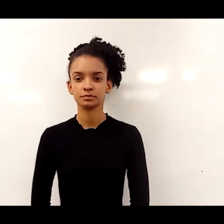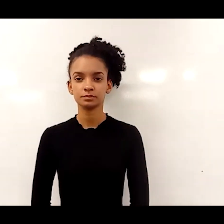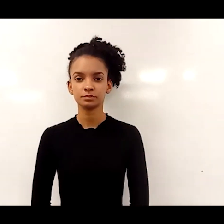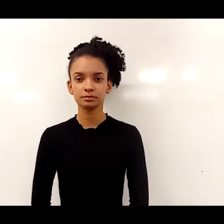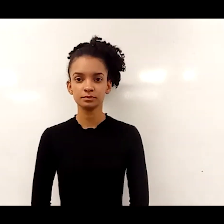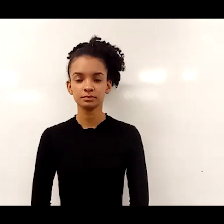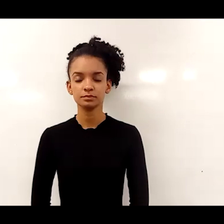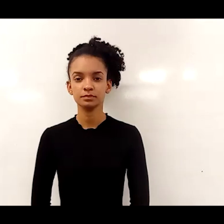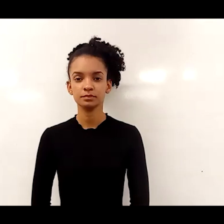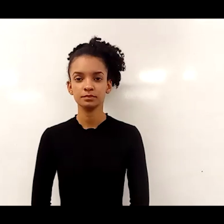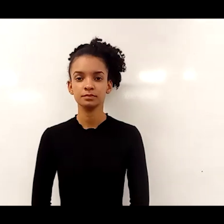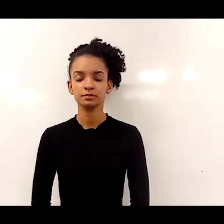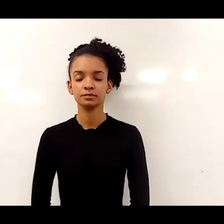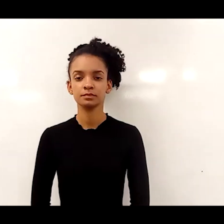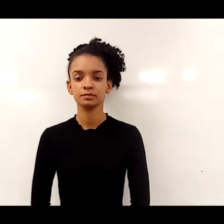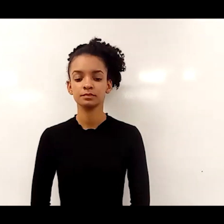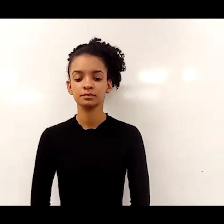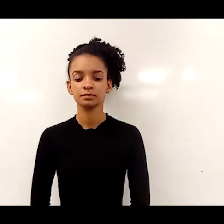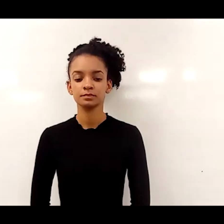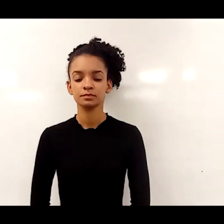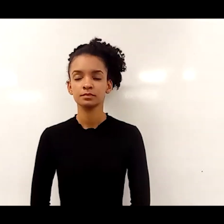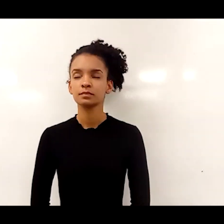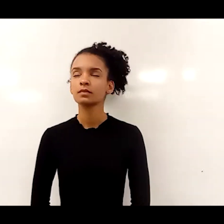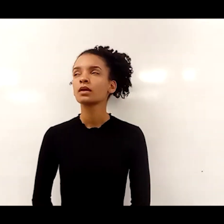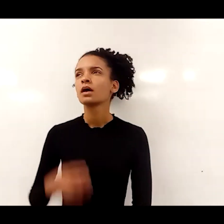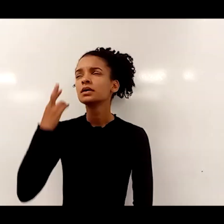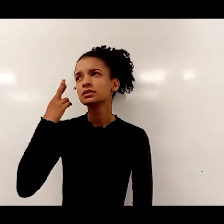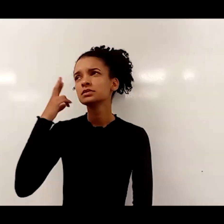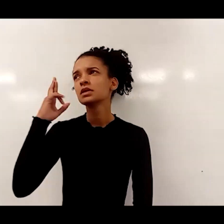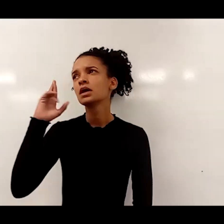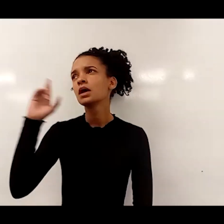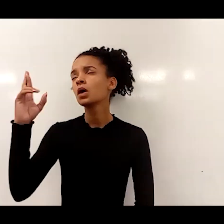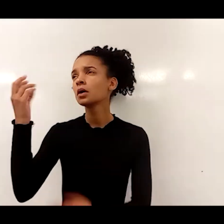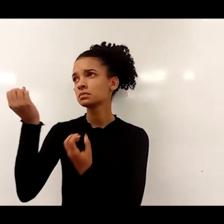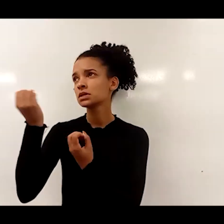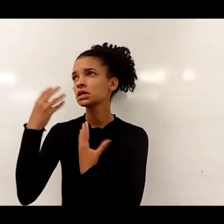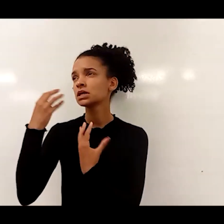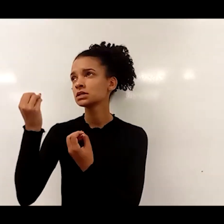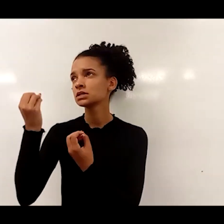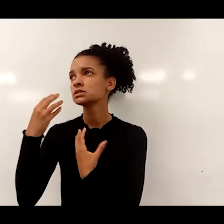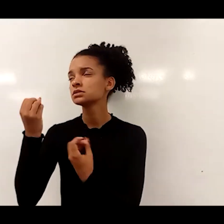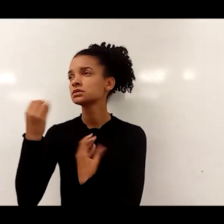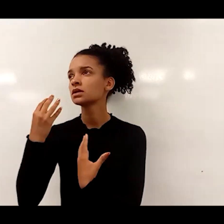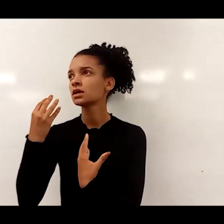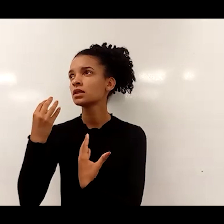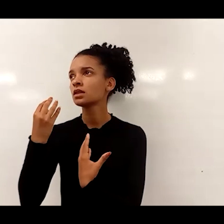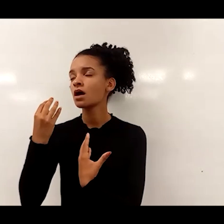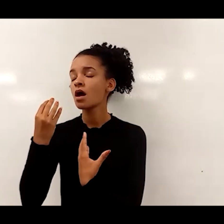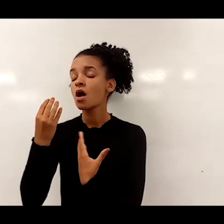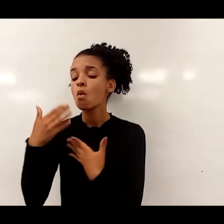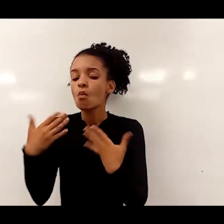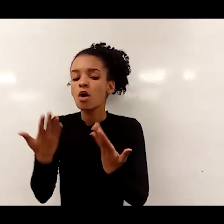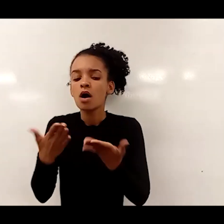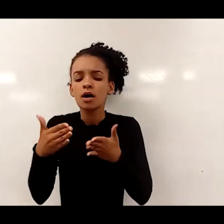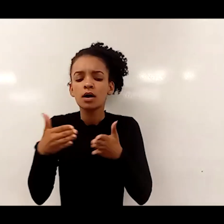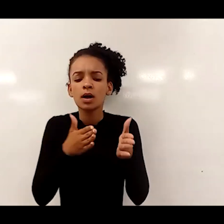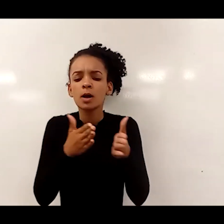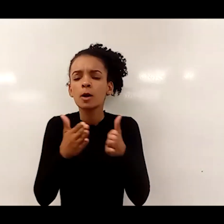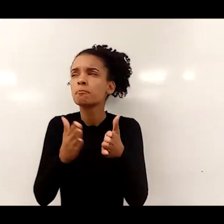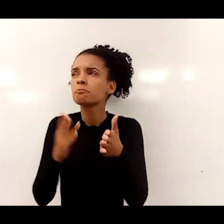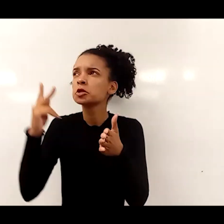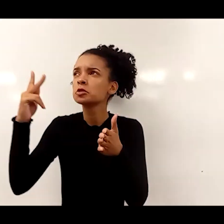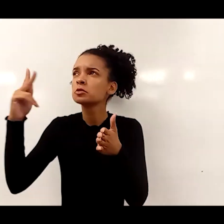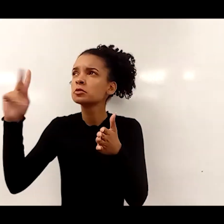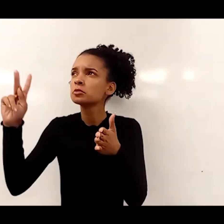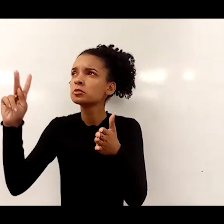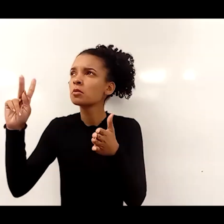Ensina-me, Senhor, o caminho dos teus decretos e os seguirei até